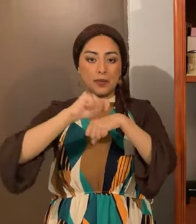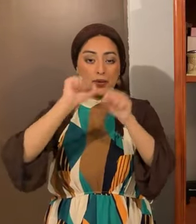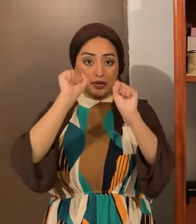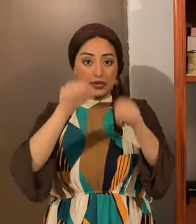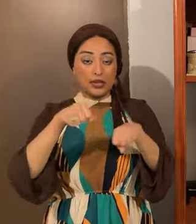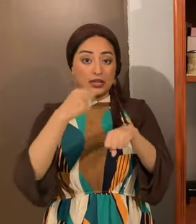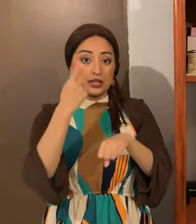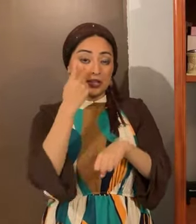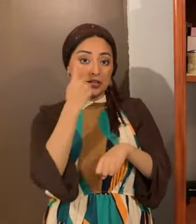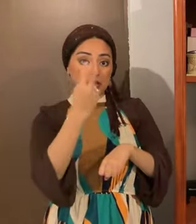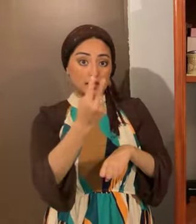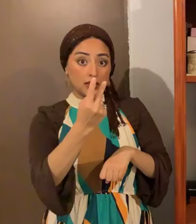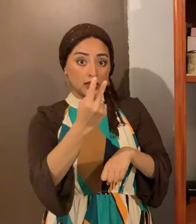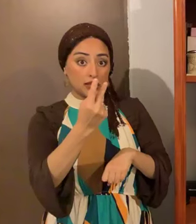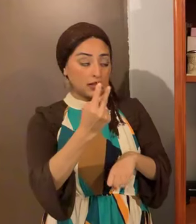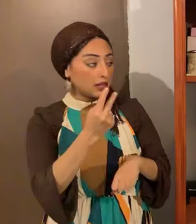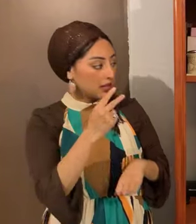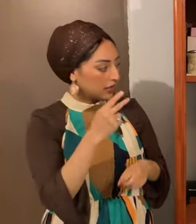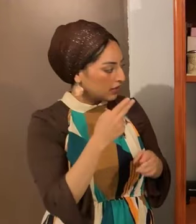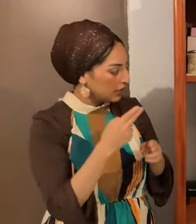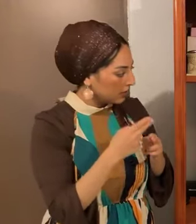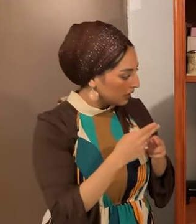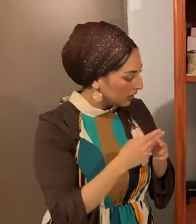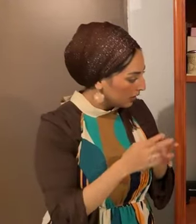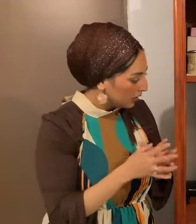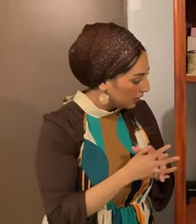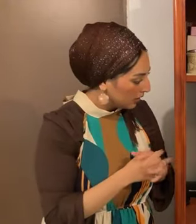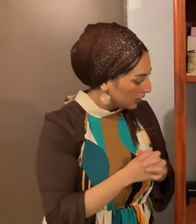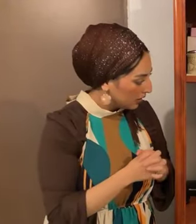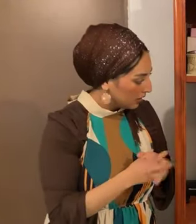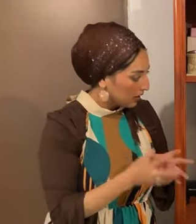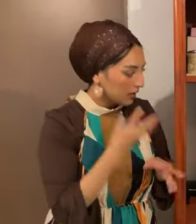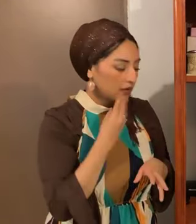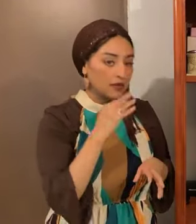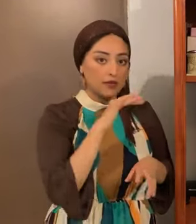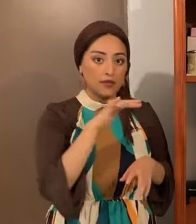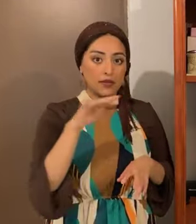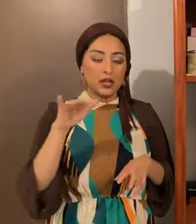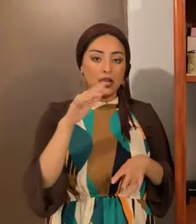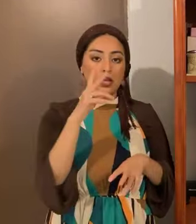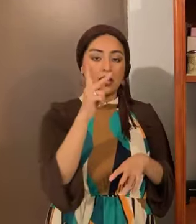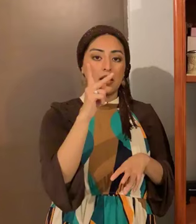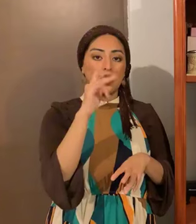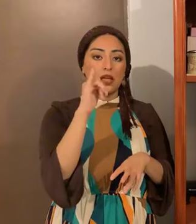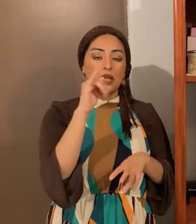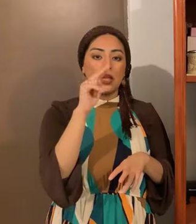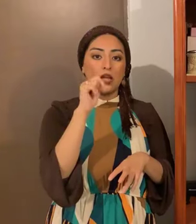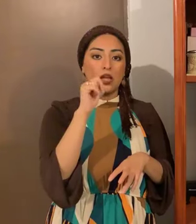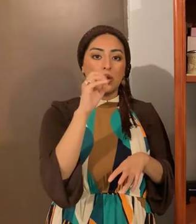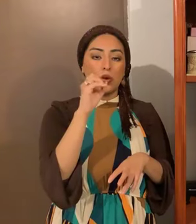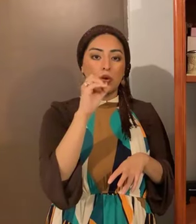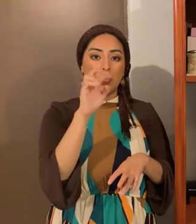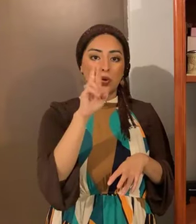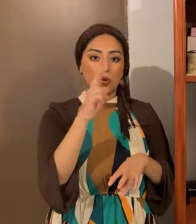izquierdo una lira. En hebreo se conoce como quinor.